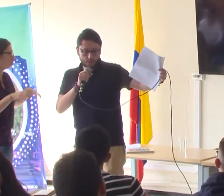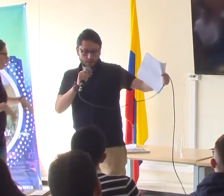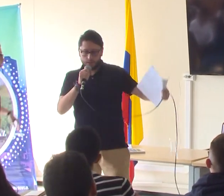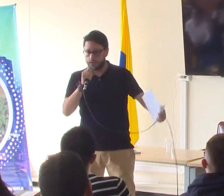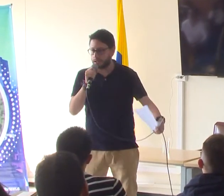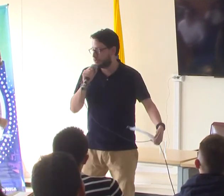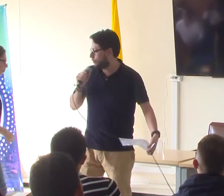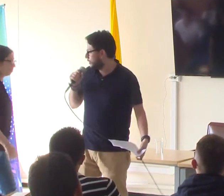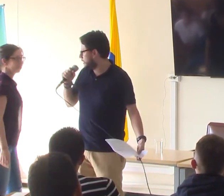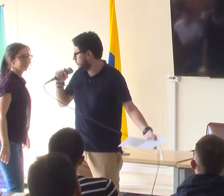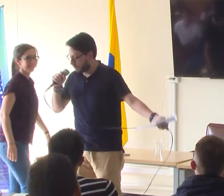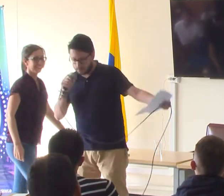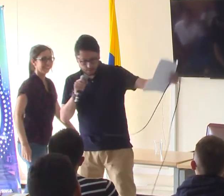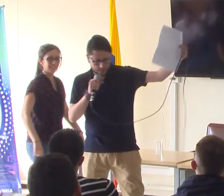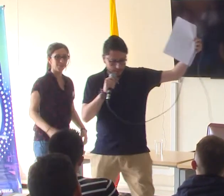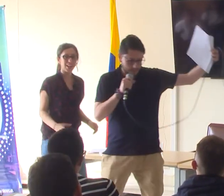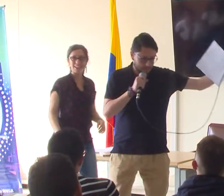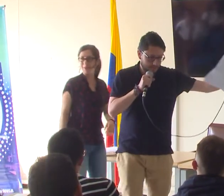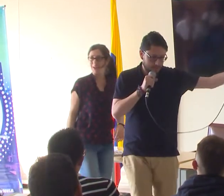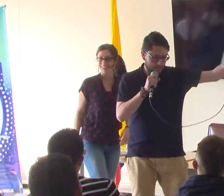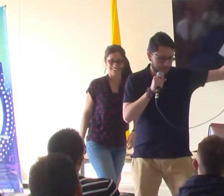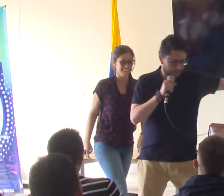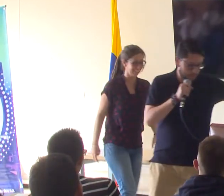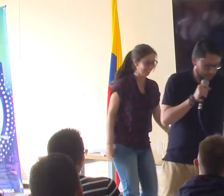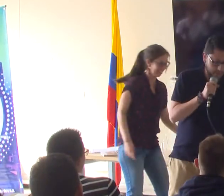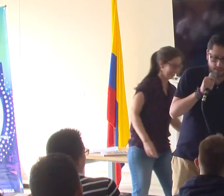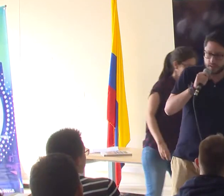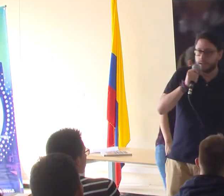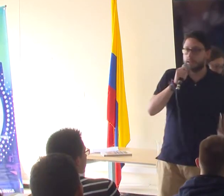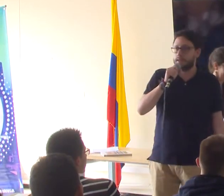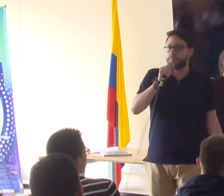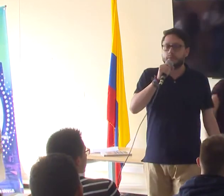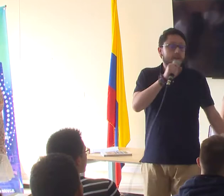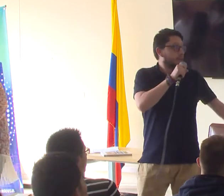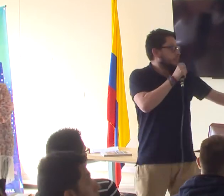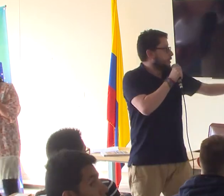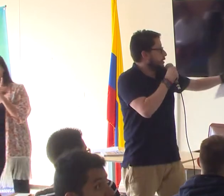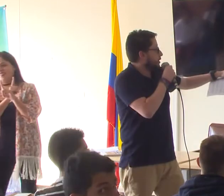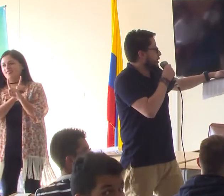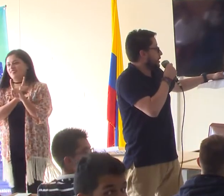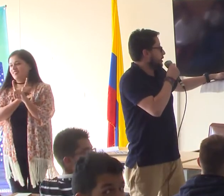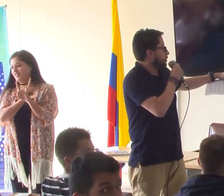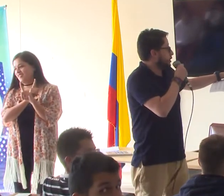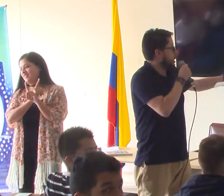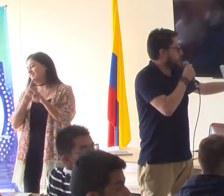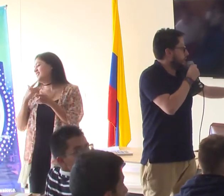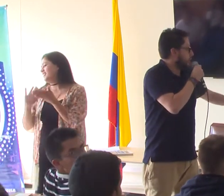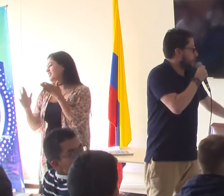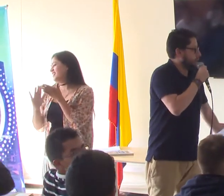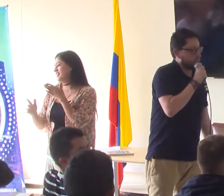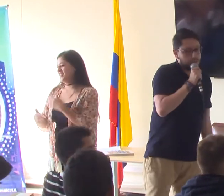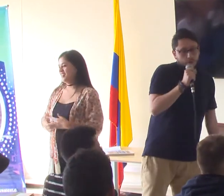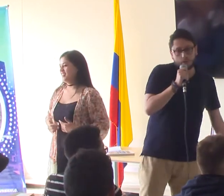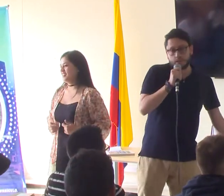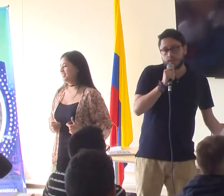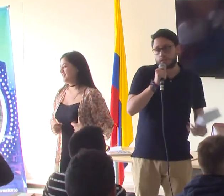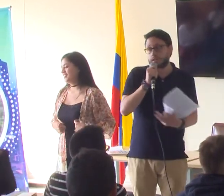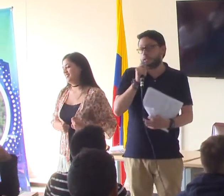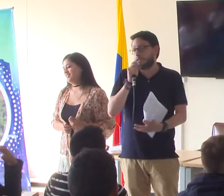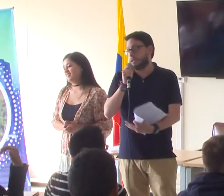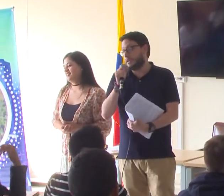aunque estoy fuera de disculpa tengo que gastar en transporte